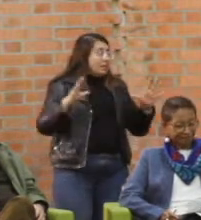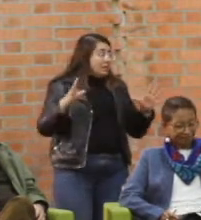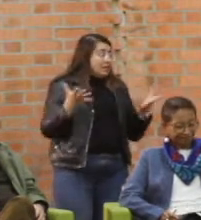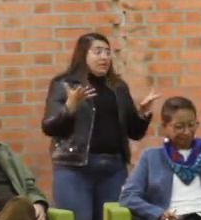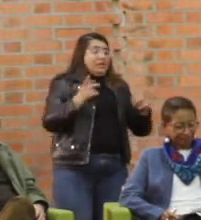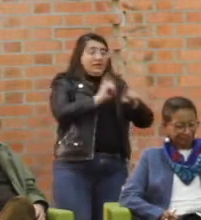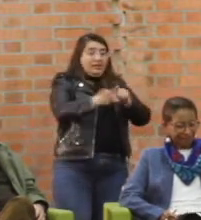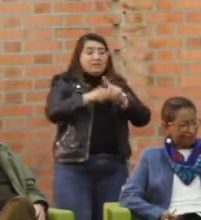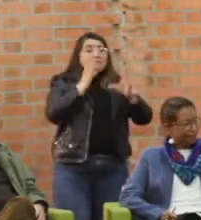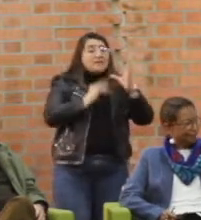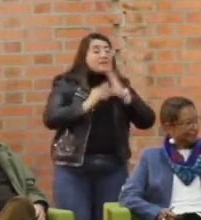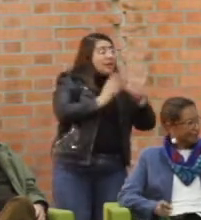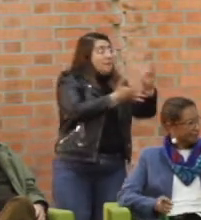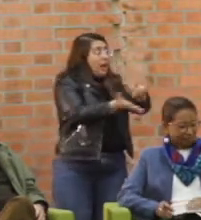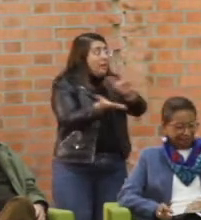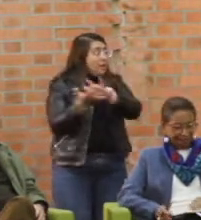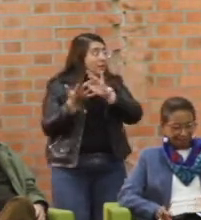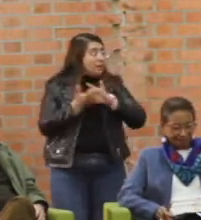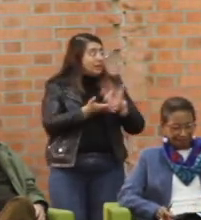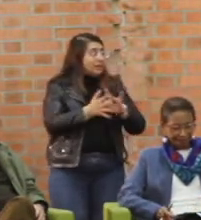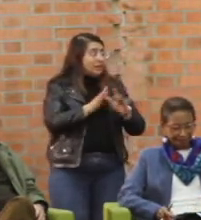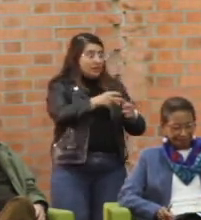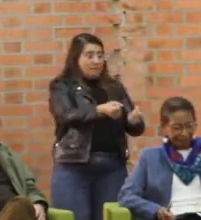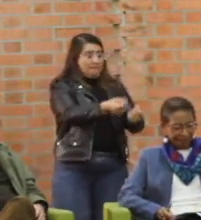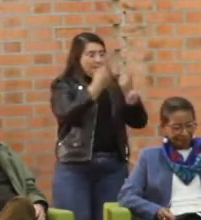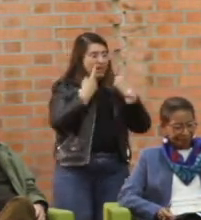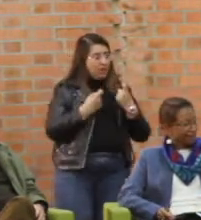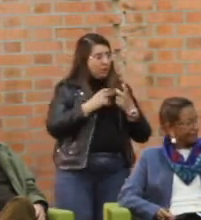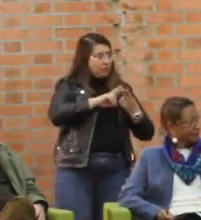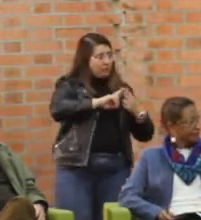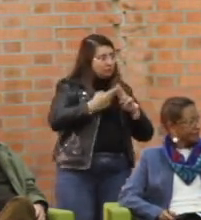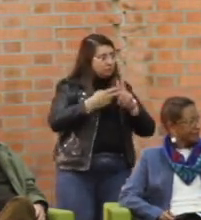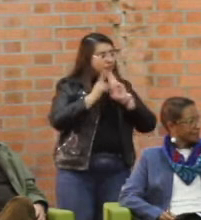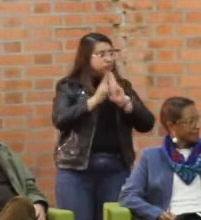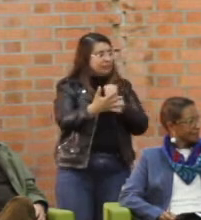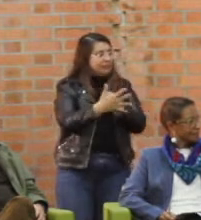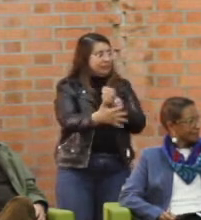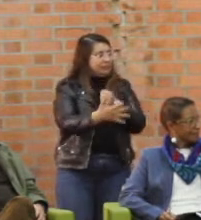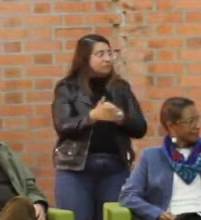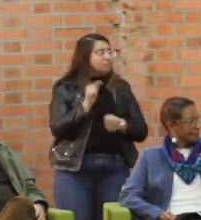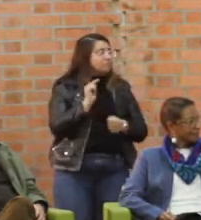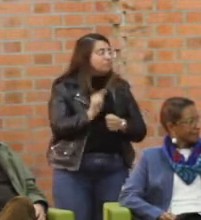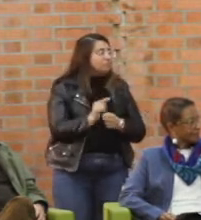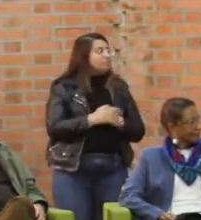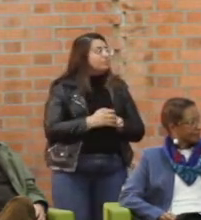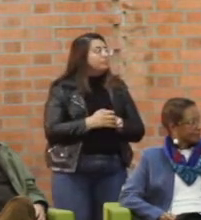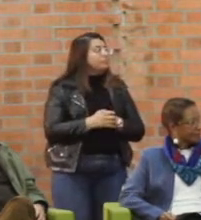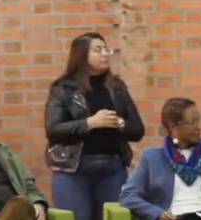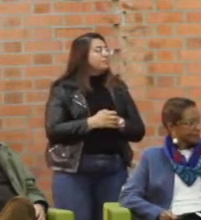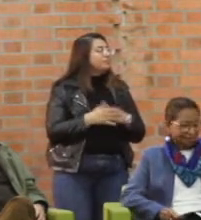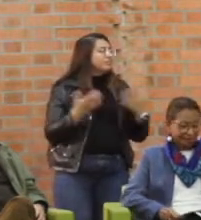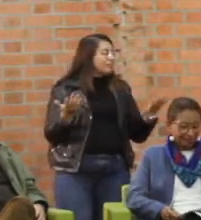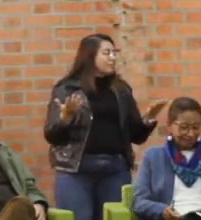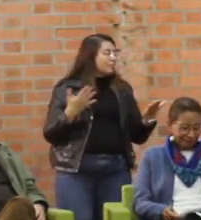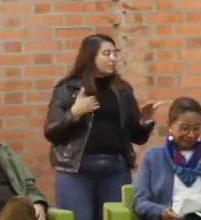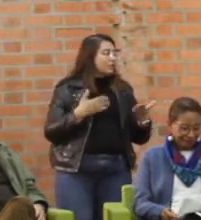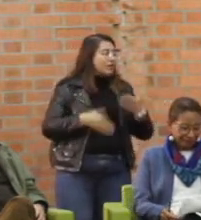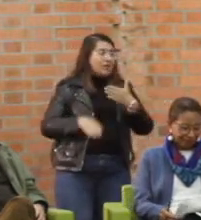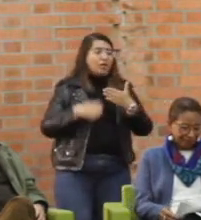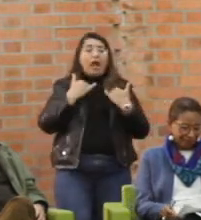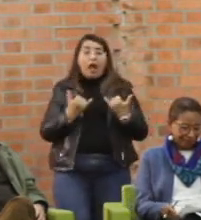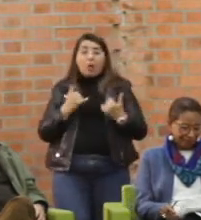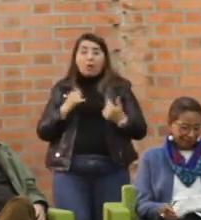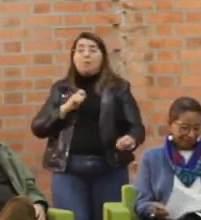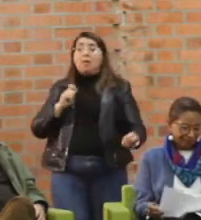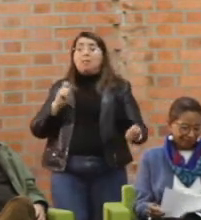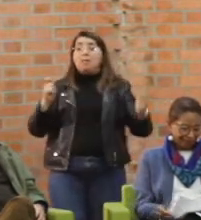escenarios yo creo que hay una cosa y es que esas preguntas que de pronto motivaron a Lucy pues siguen digamos que se han transformado con el tiempo